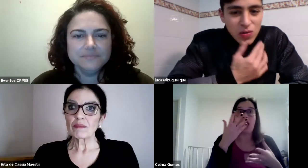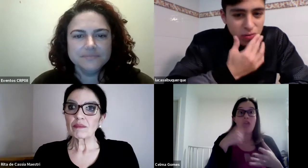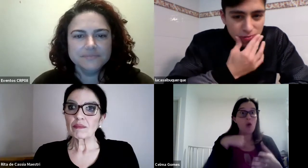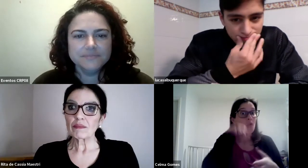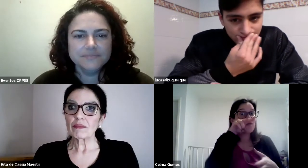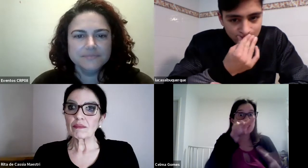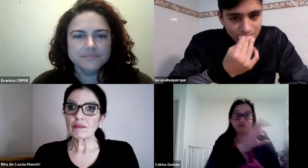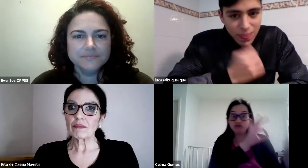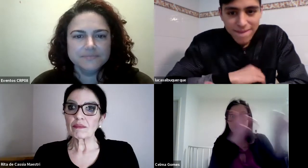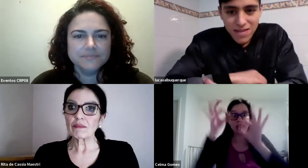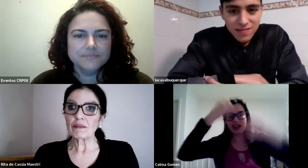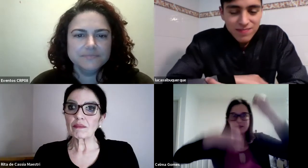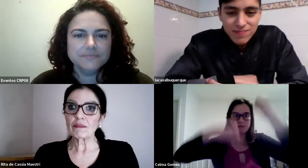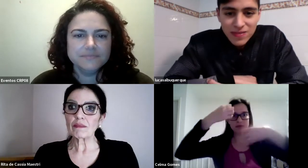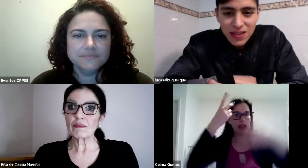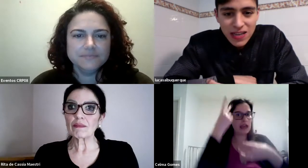Eu